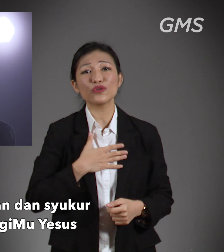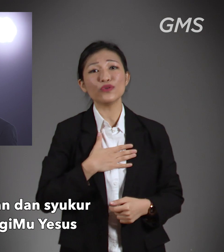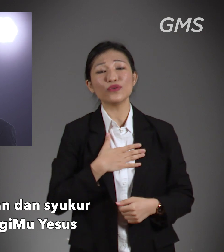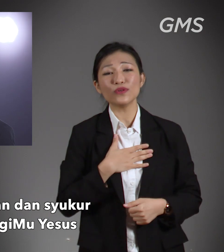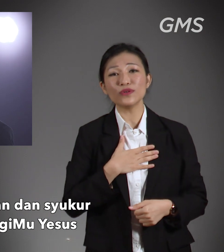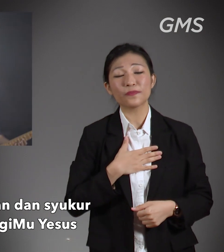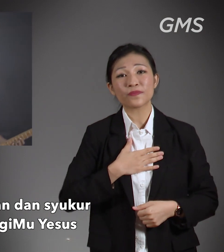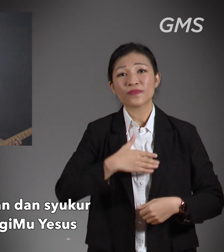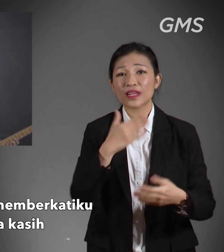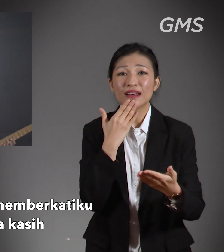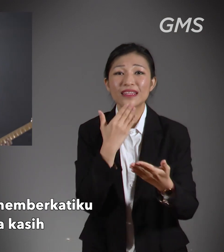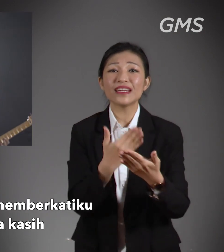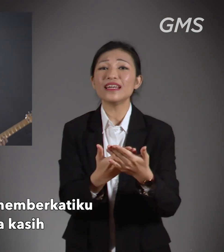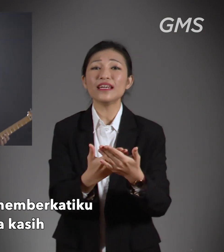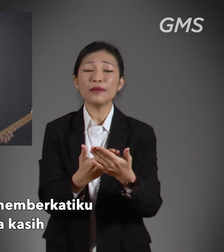memberkatiku.